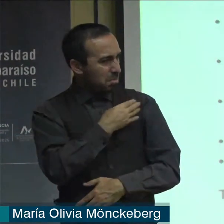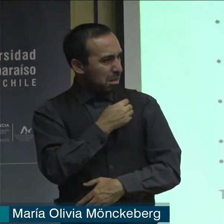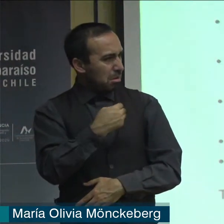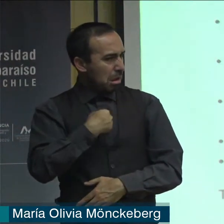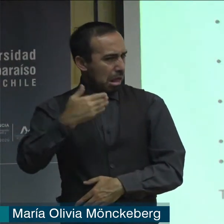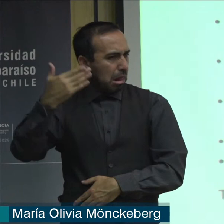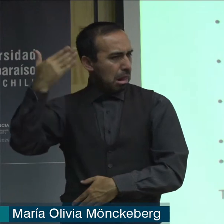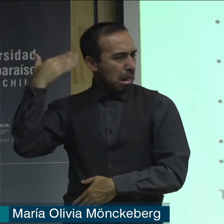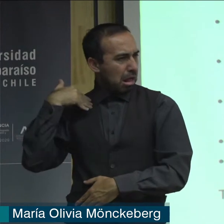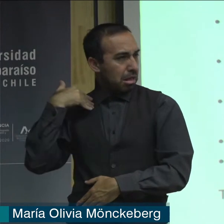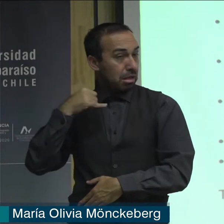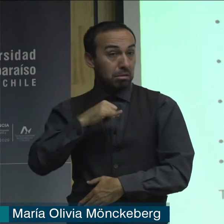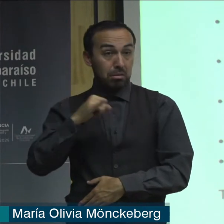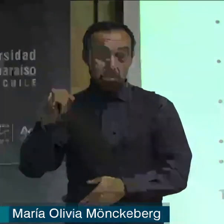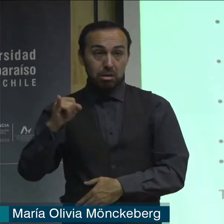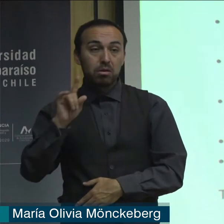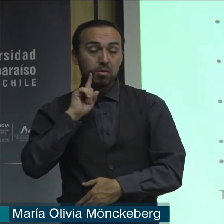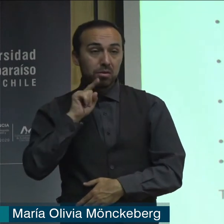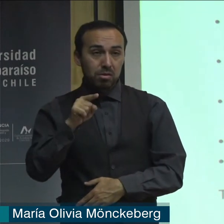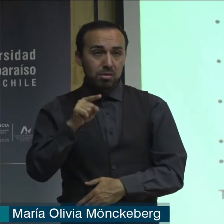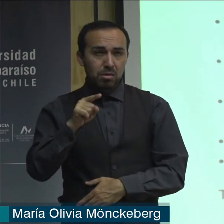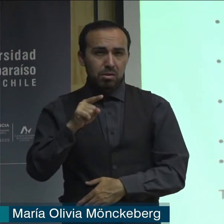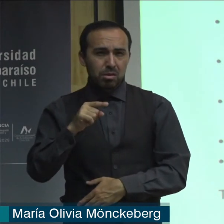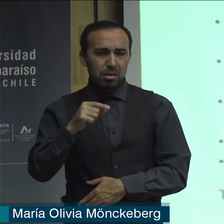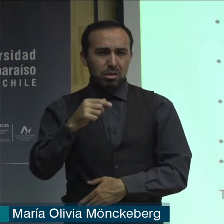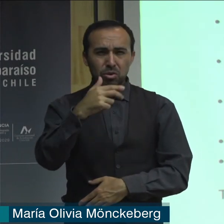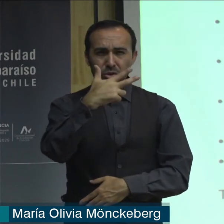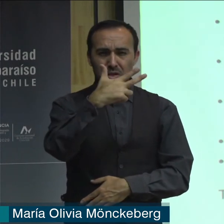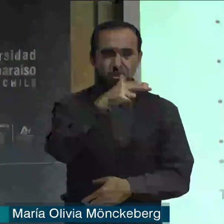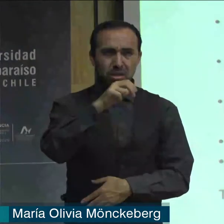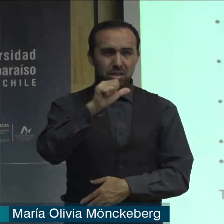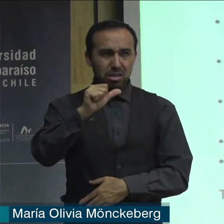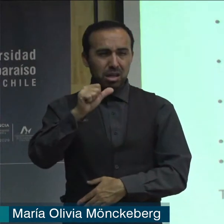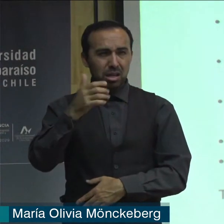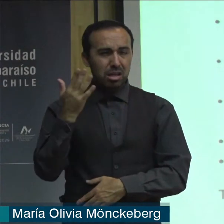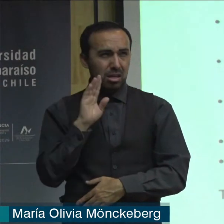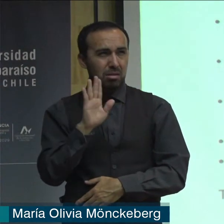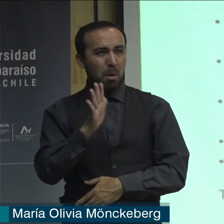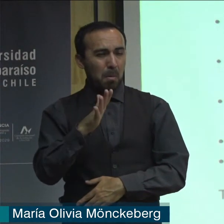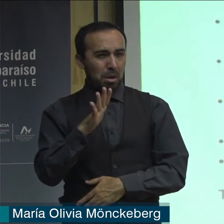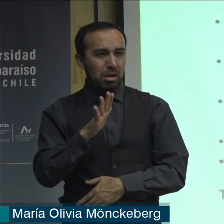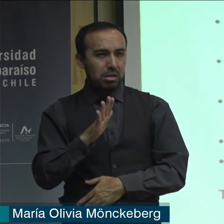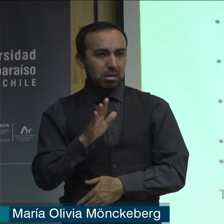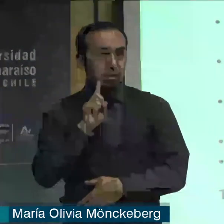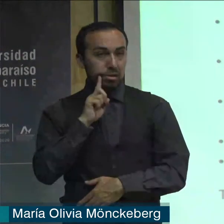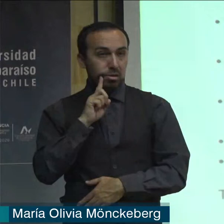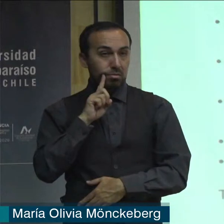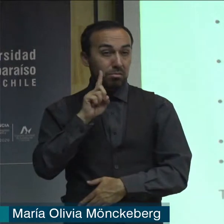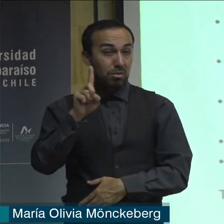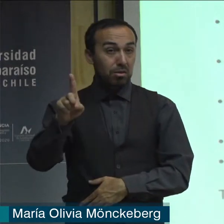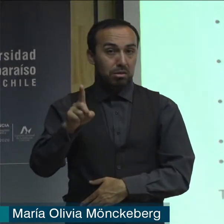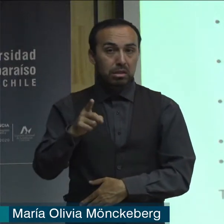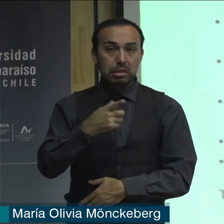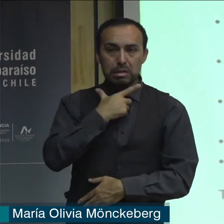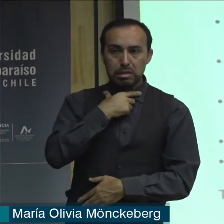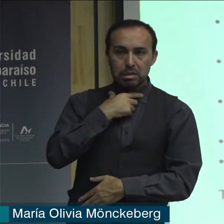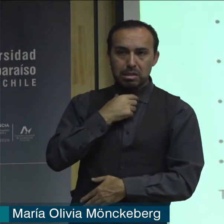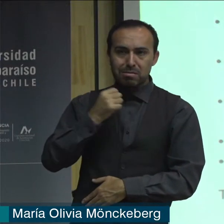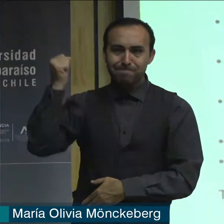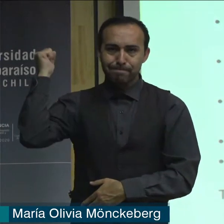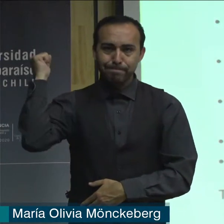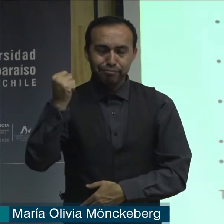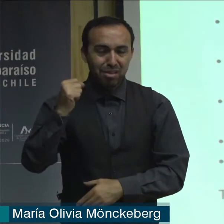después de la represión fuerte del 86 post atentado contra pinochet Entonces